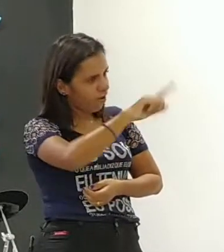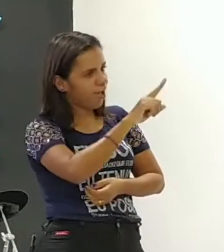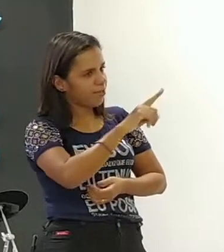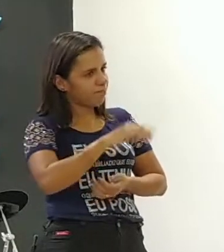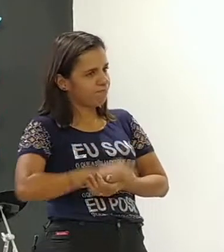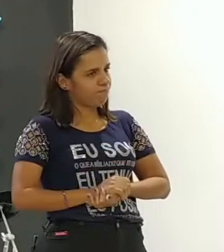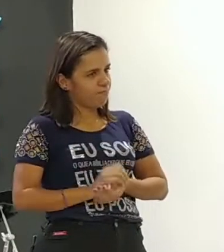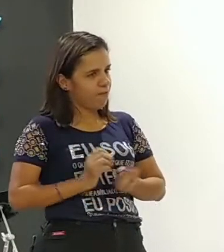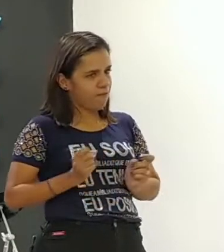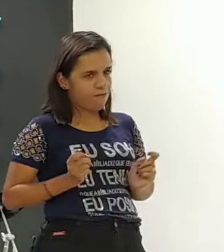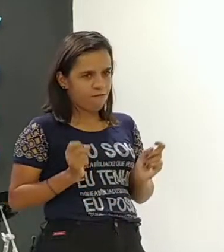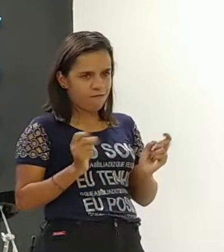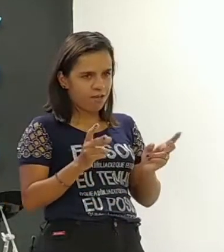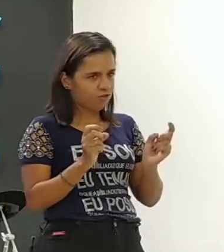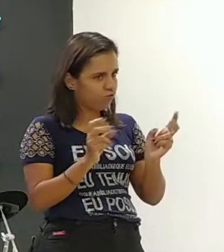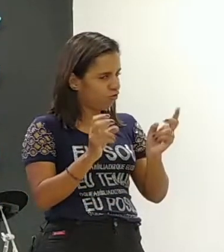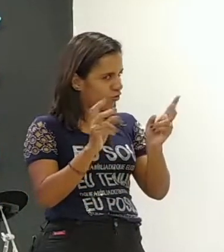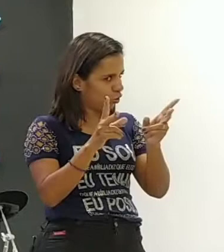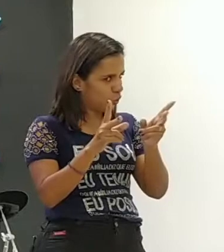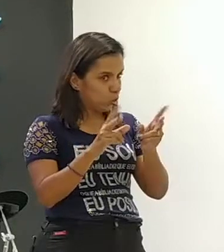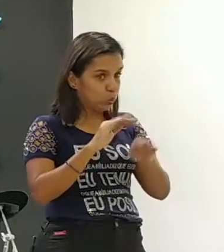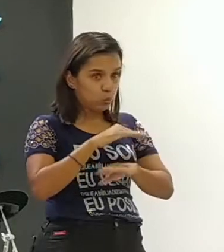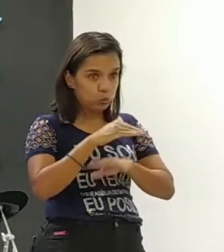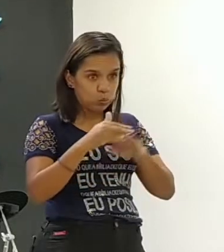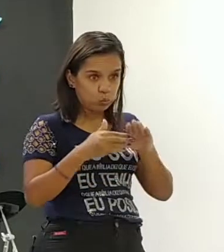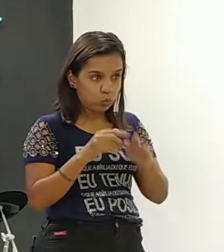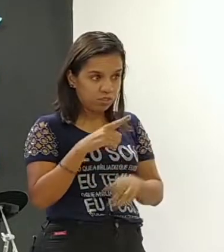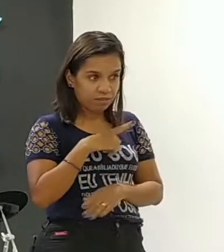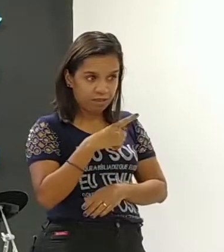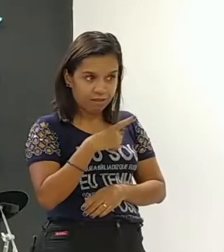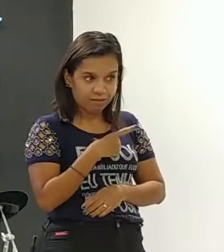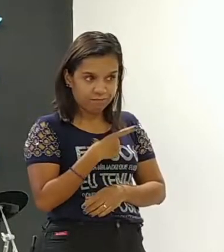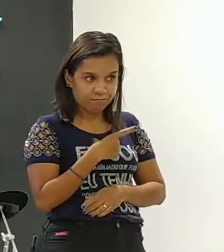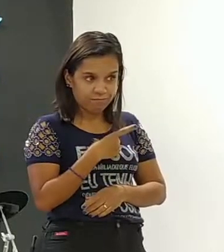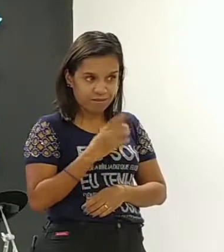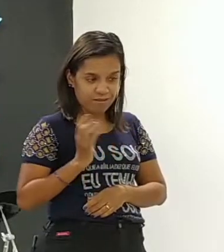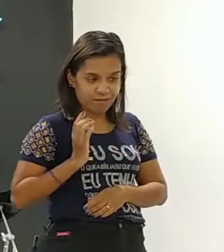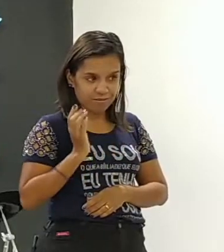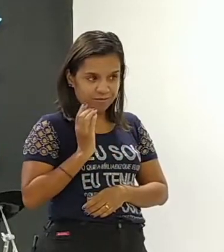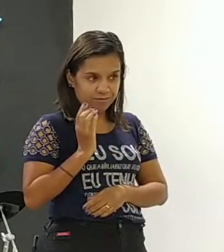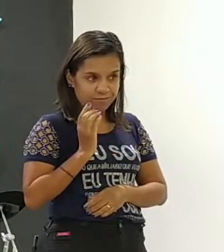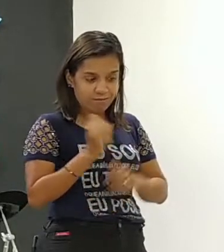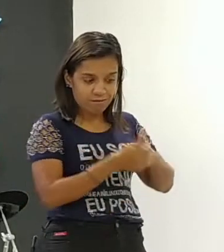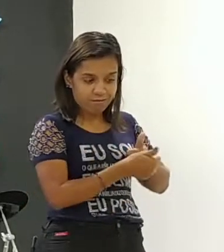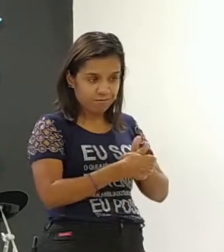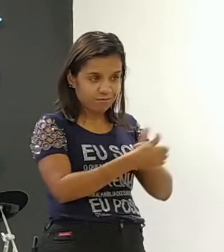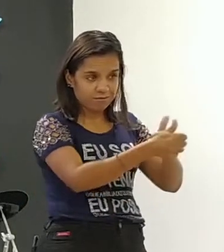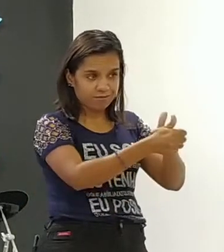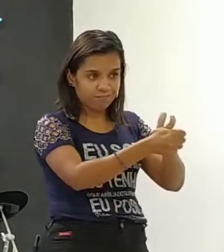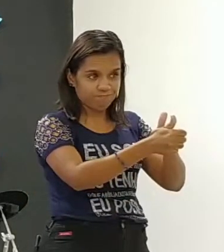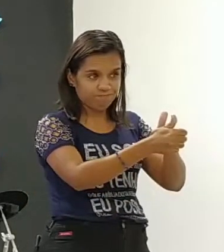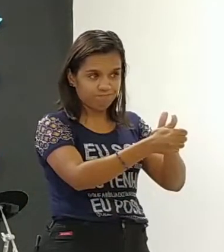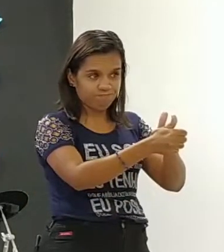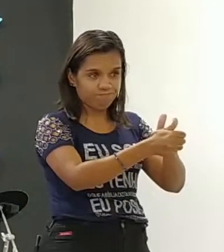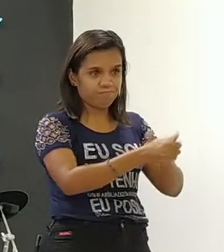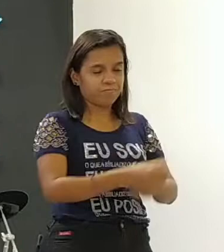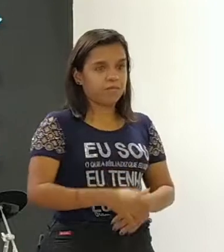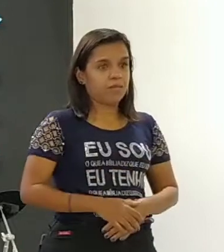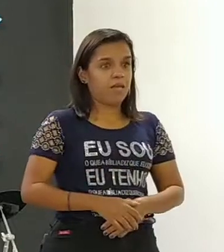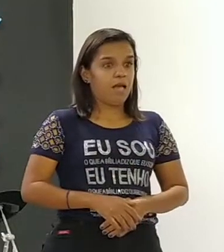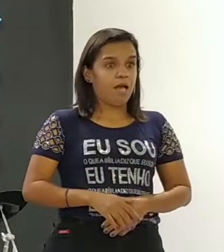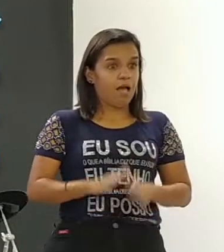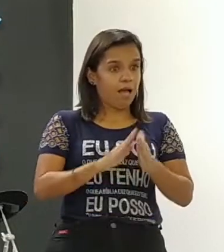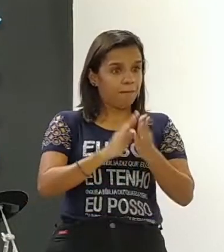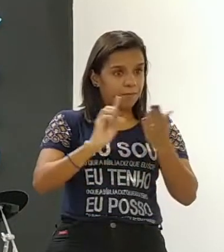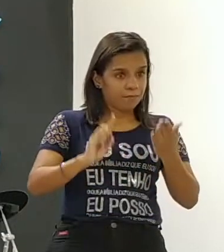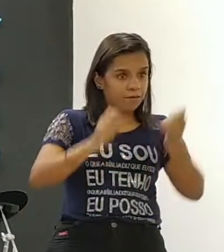vai, vende tudo que você tem e siga-me. A Bíblia vai dizer que na mesma hora